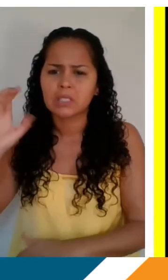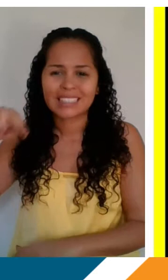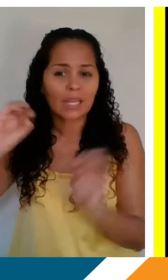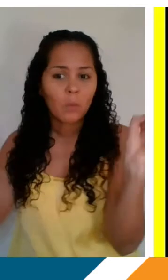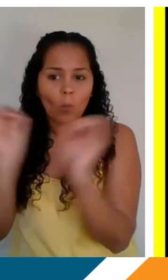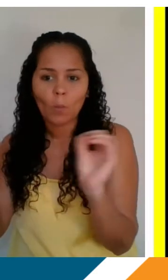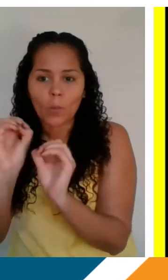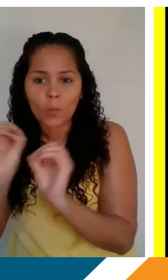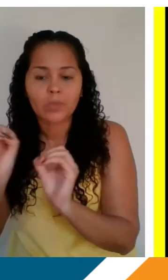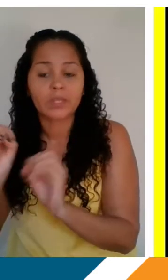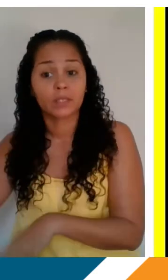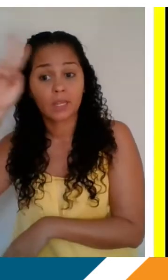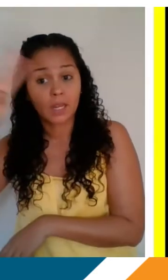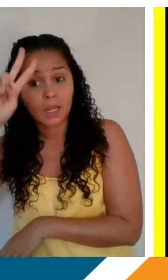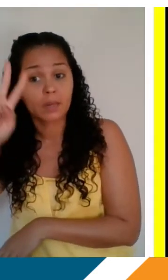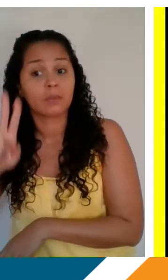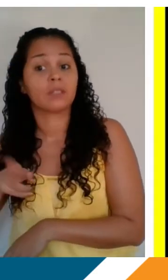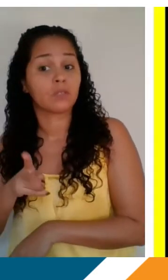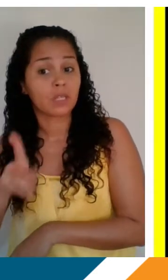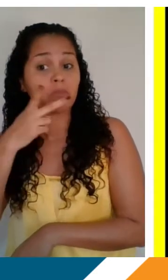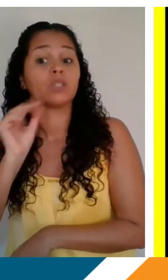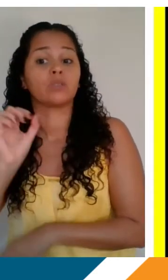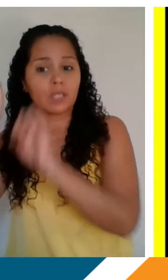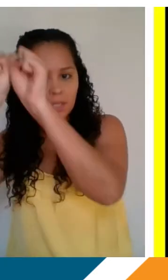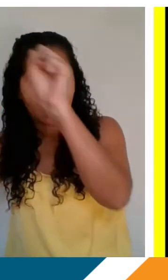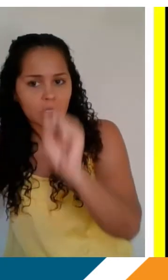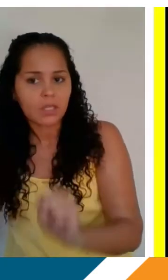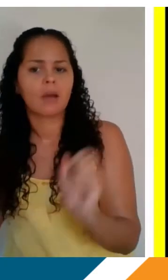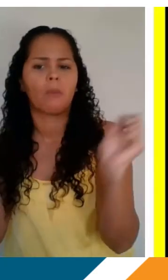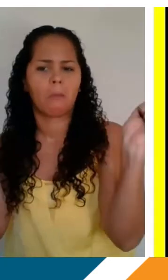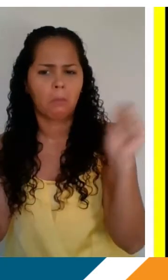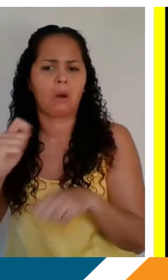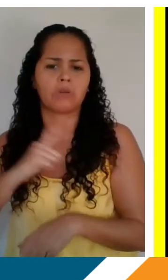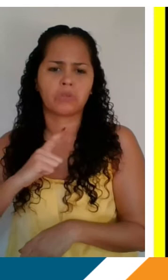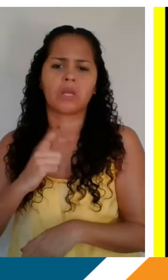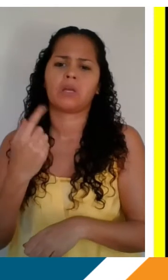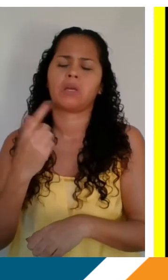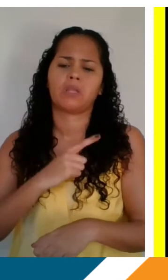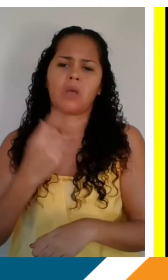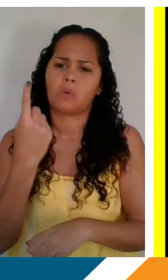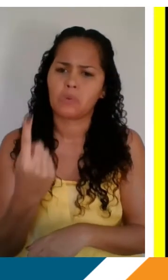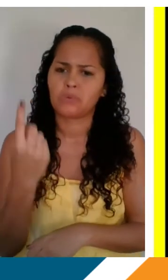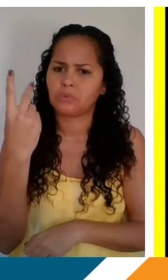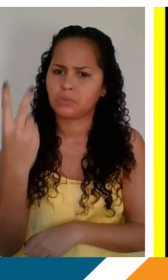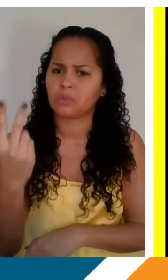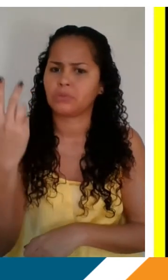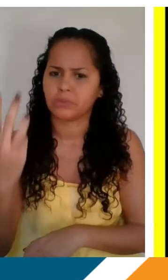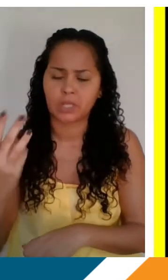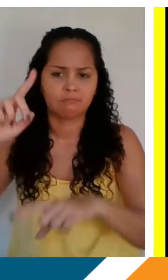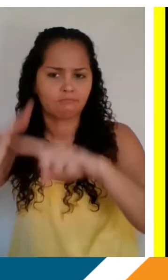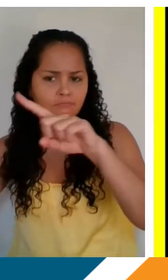colisão, lembrando que a gente vai estar falando sempre de um sistema. O sistema pode ser composto por 1, por 2, por 3